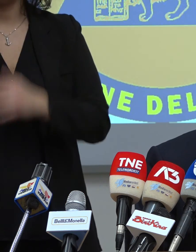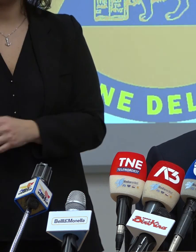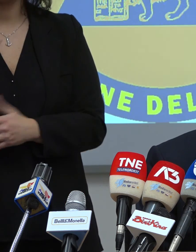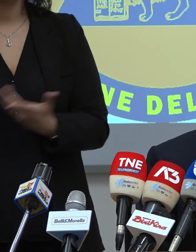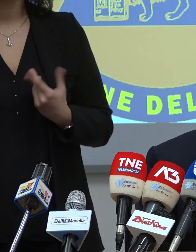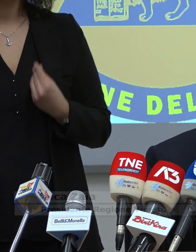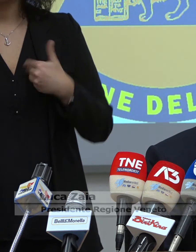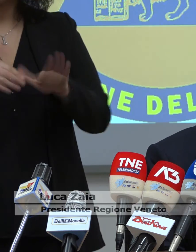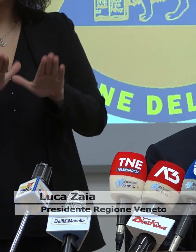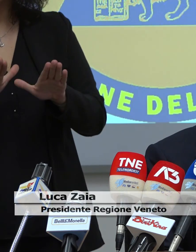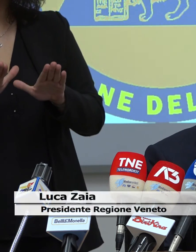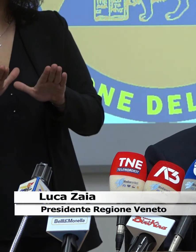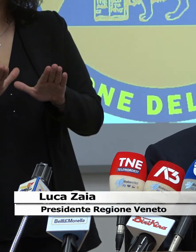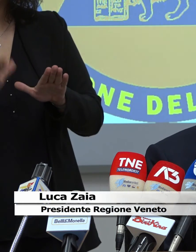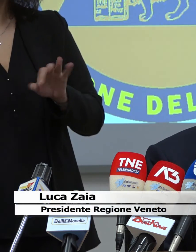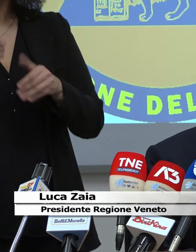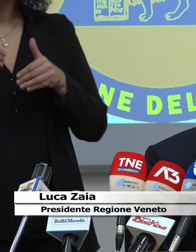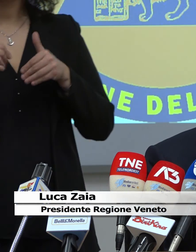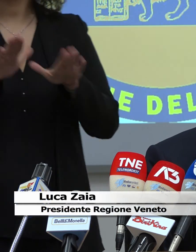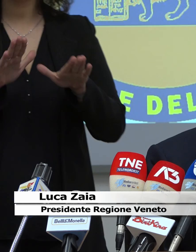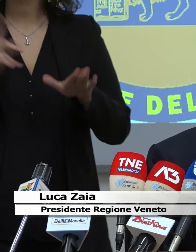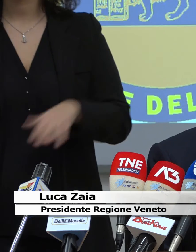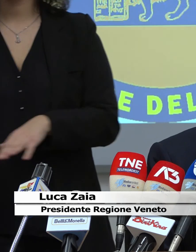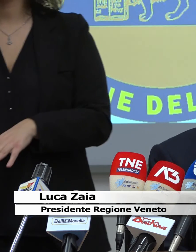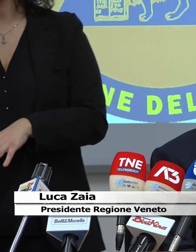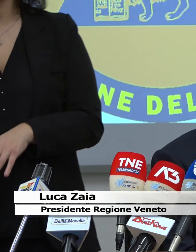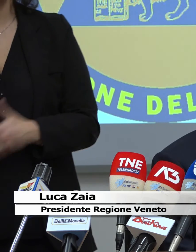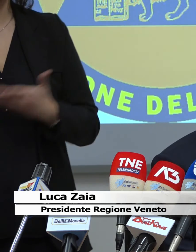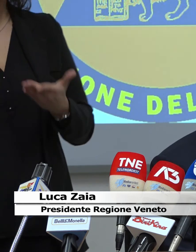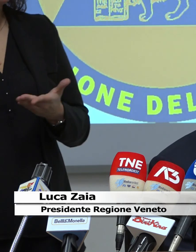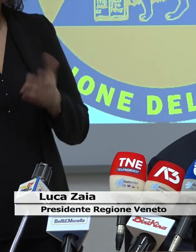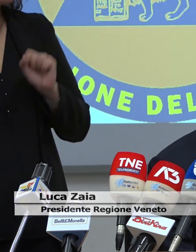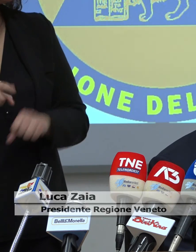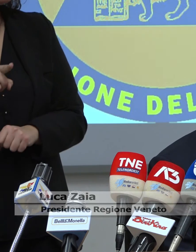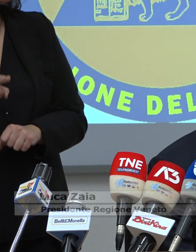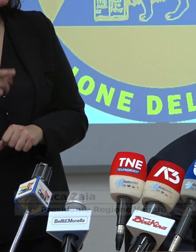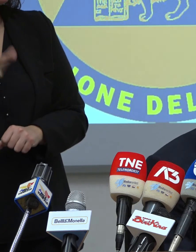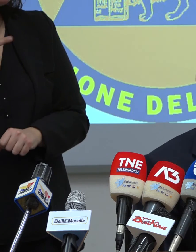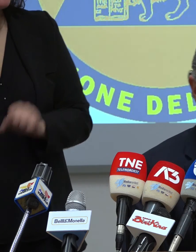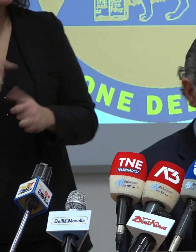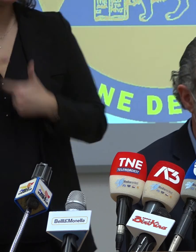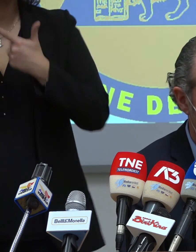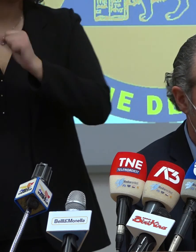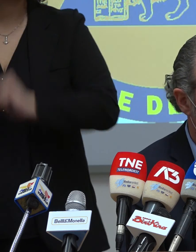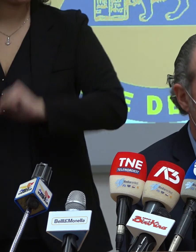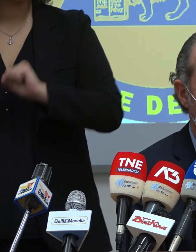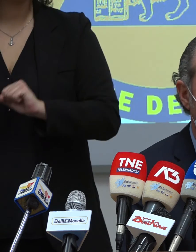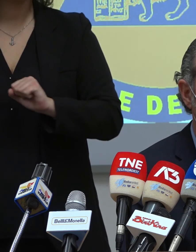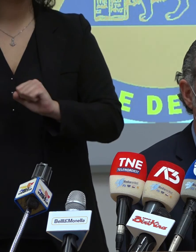a un acquisto, qualcuno potrebbe dire avevi la possibilità di dare salute e non l'hai erogata.